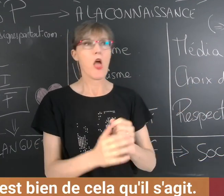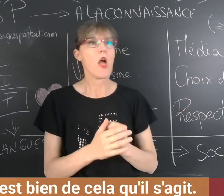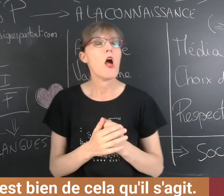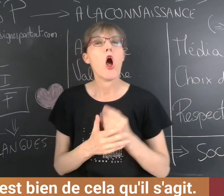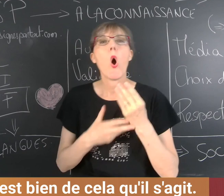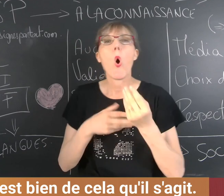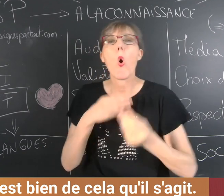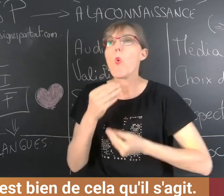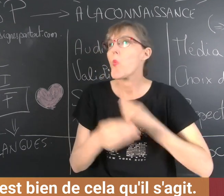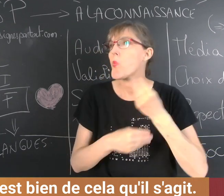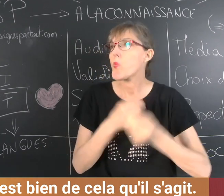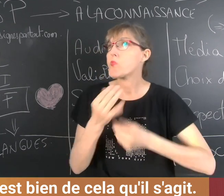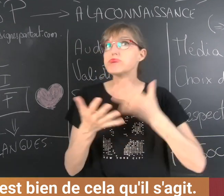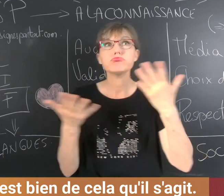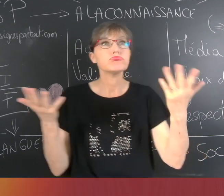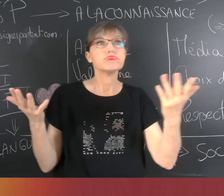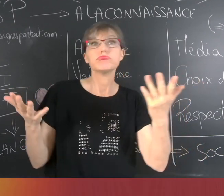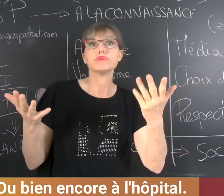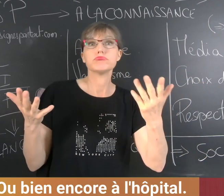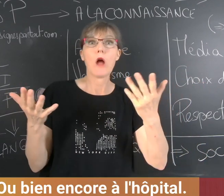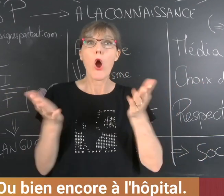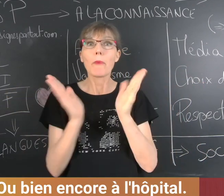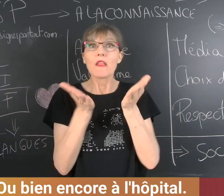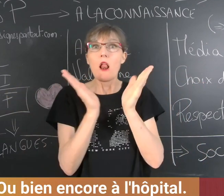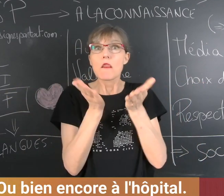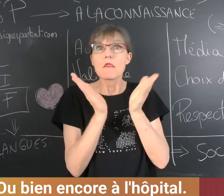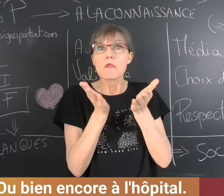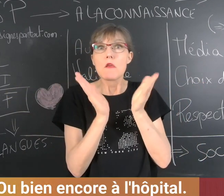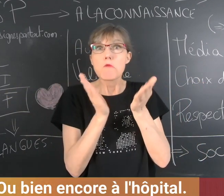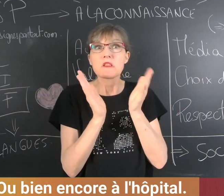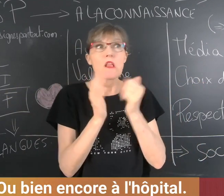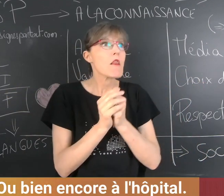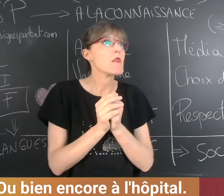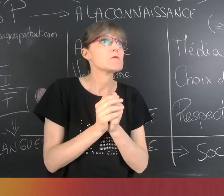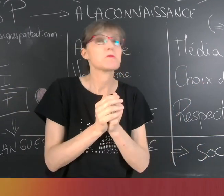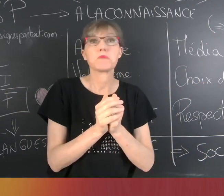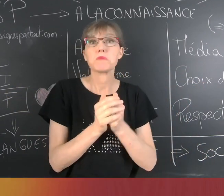C'est pas de cela qu'il s'agit. Ou bien encore à l'hôpital,